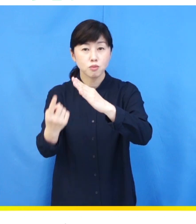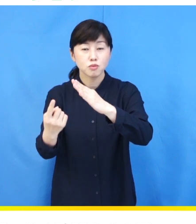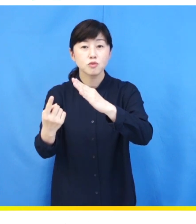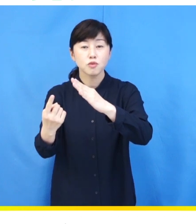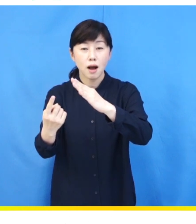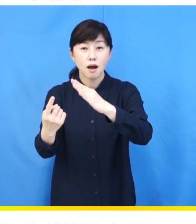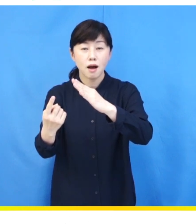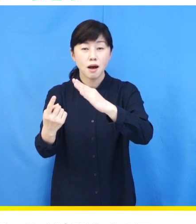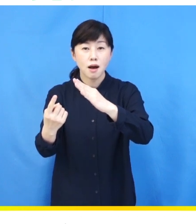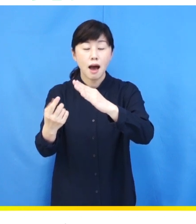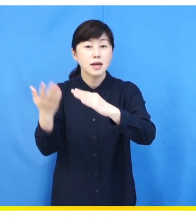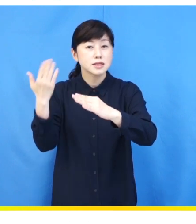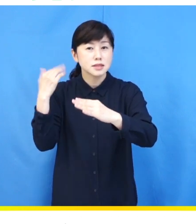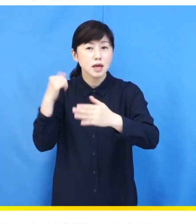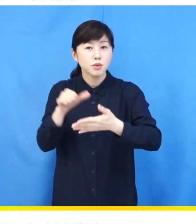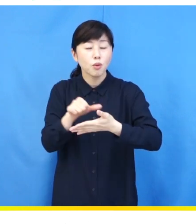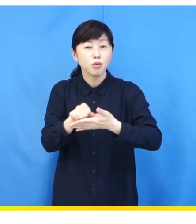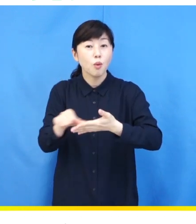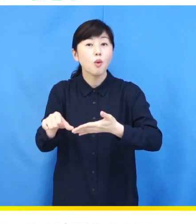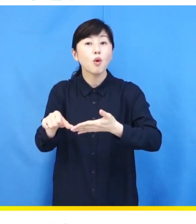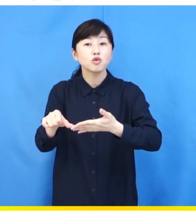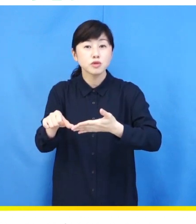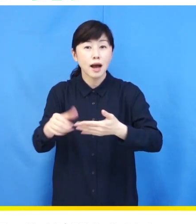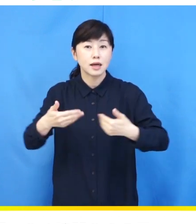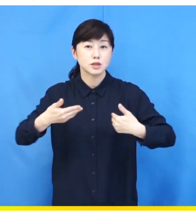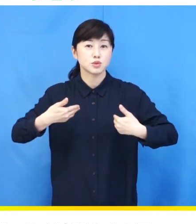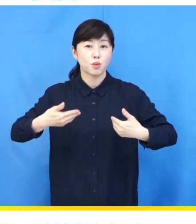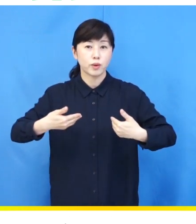事前登録が必要です